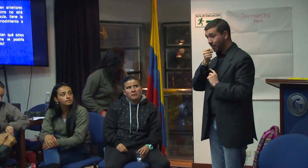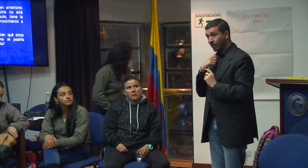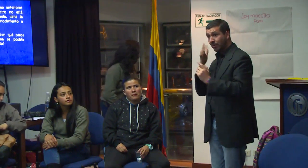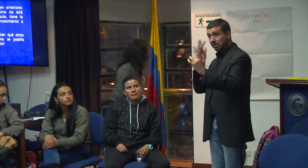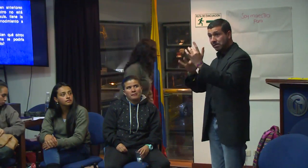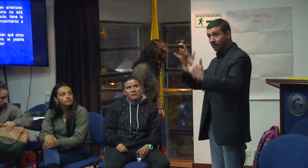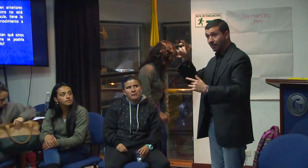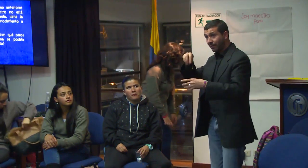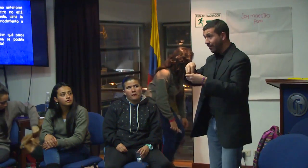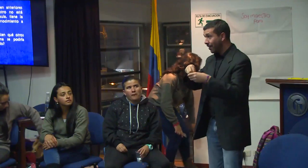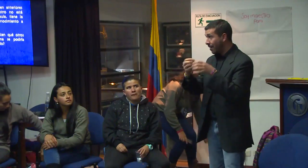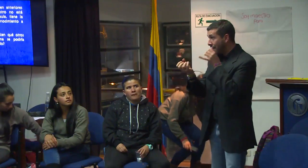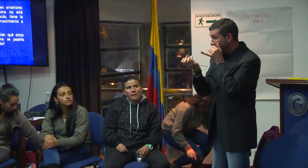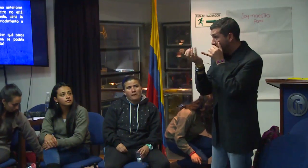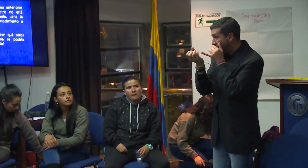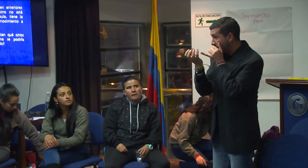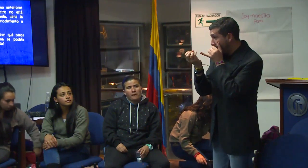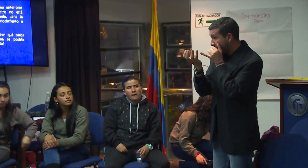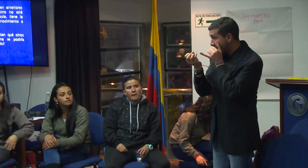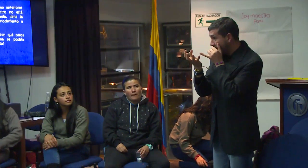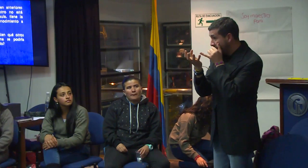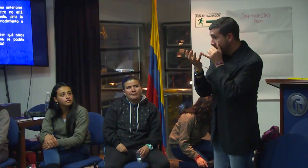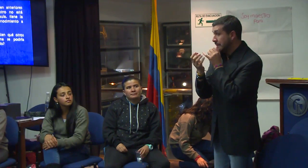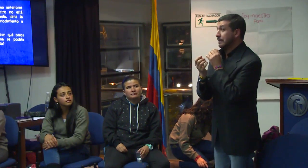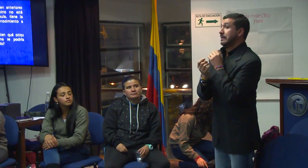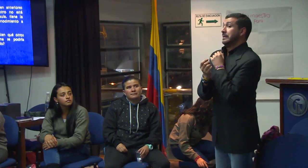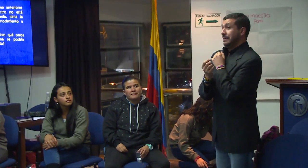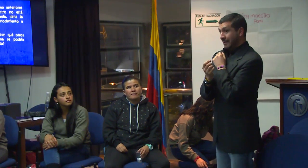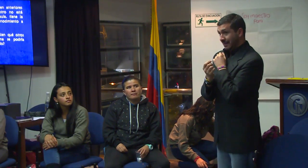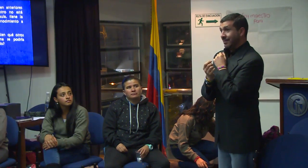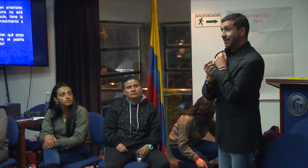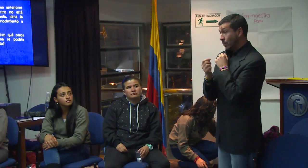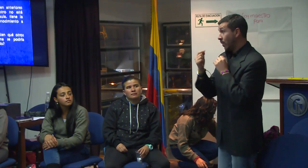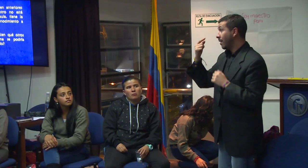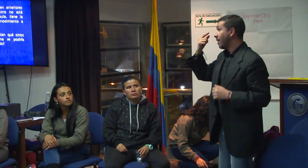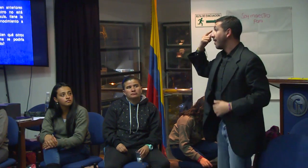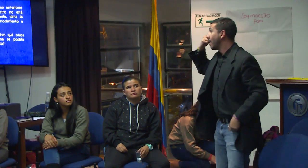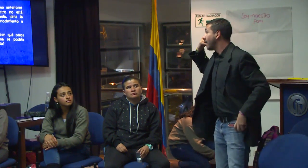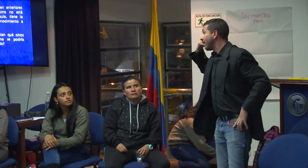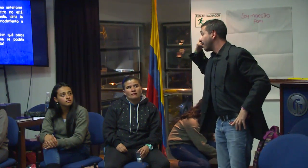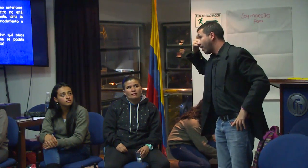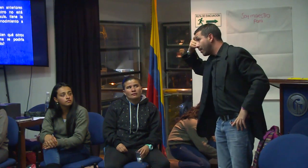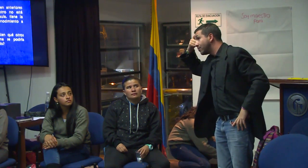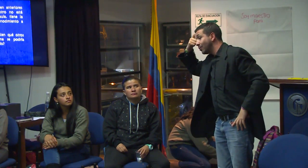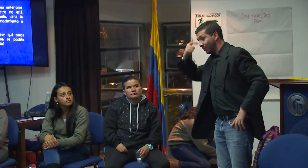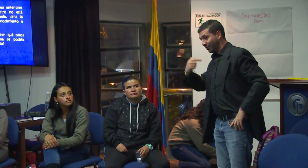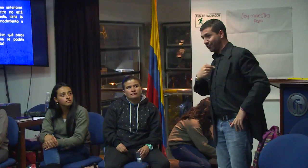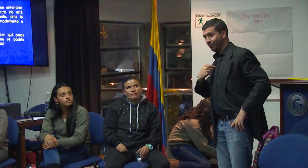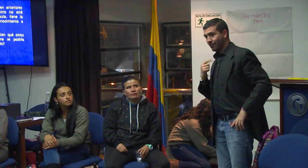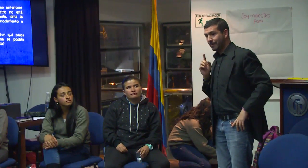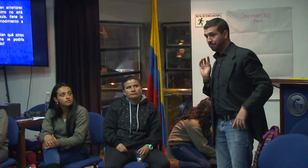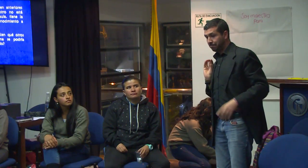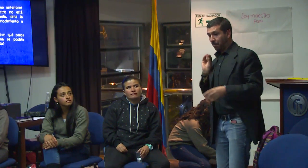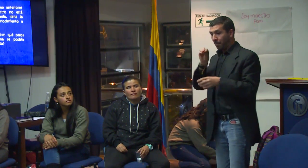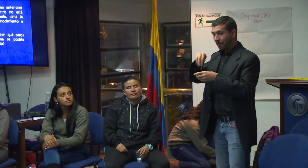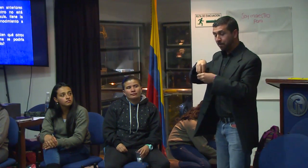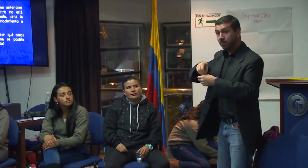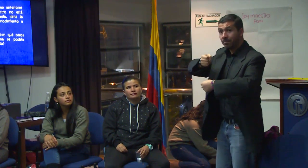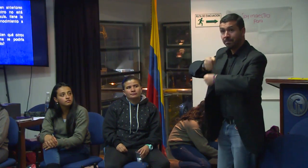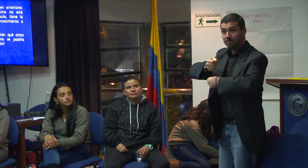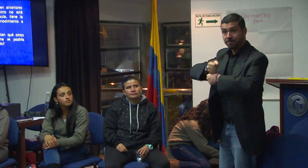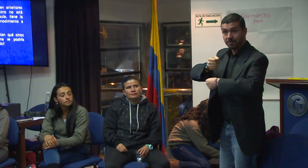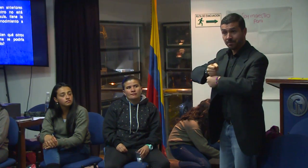¿Sí? Desde ahí, digamos, como profesor y comunicador social, creo que la situación de la pedagogía es un tema muy importante, es un reto, por